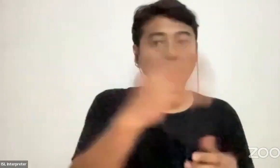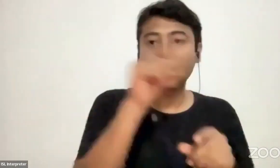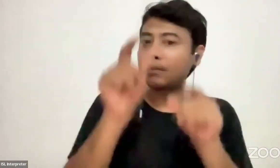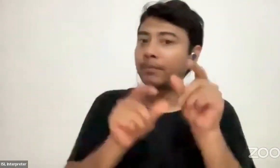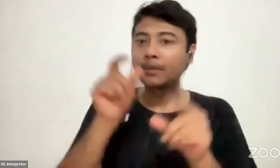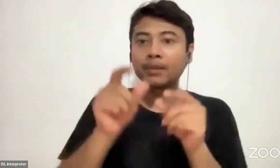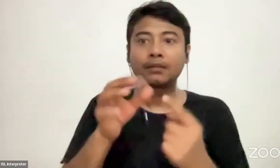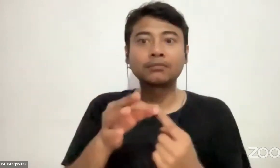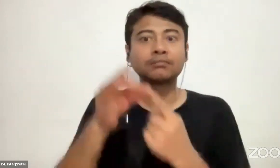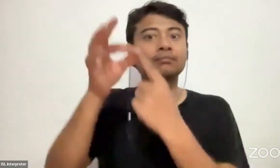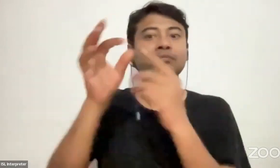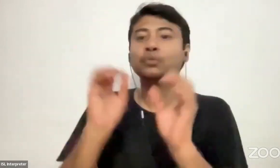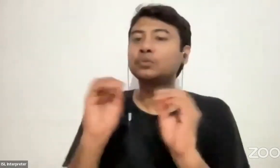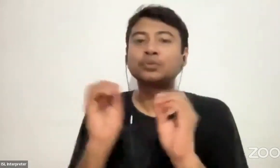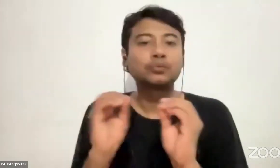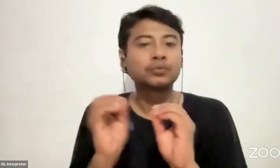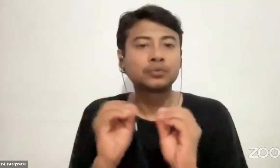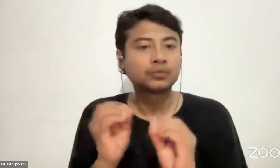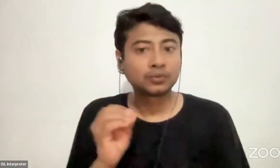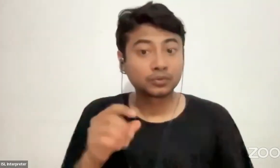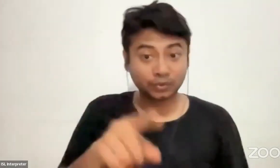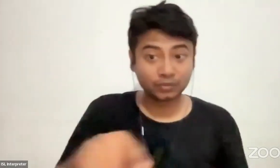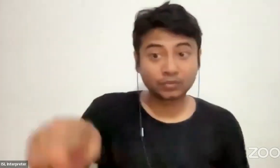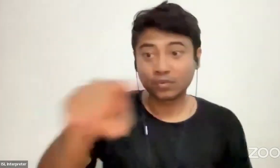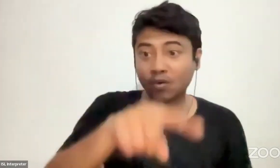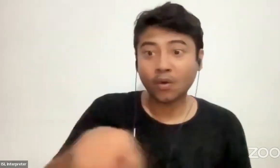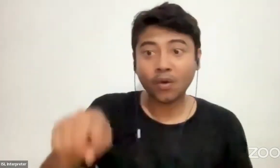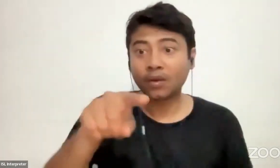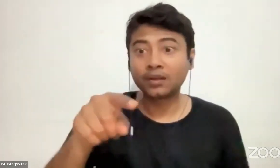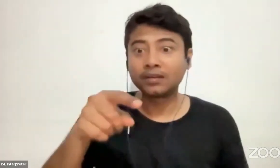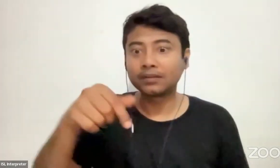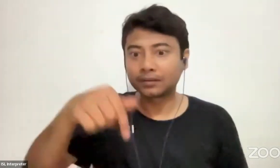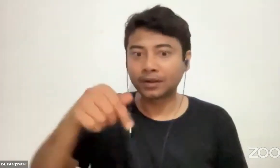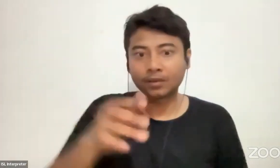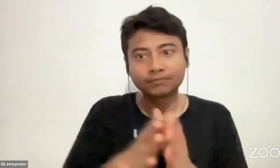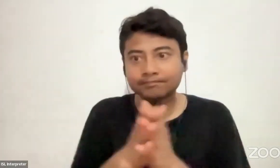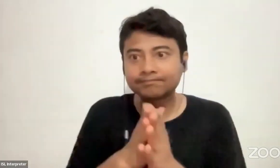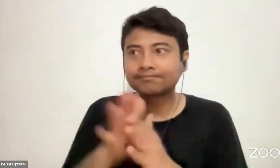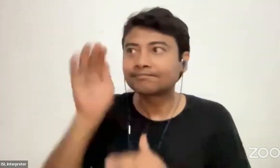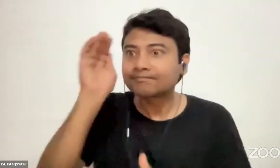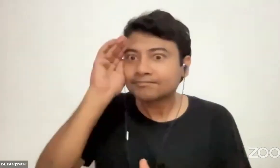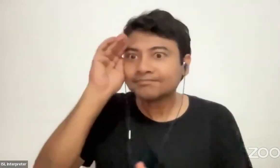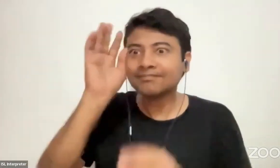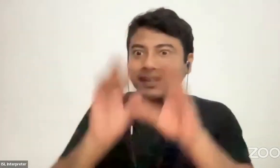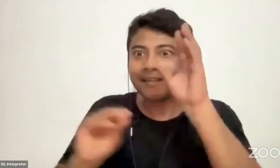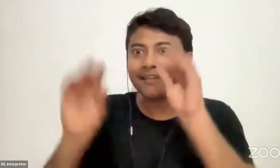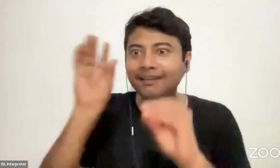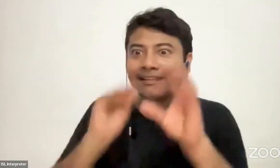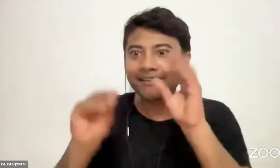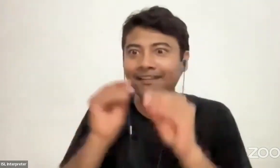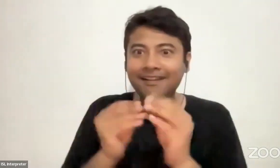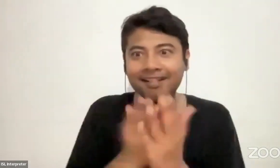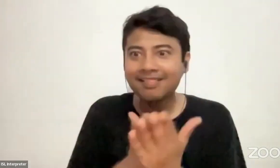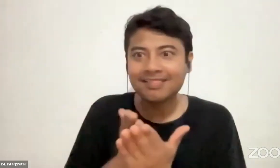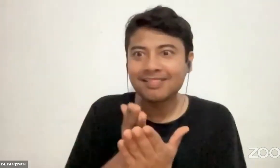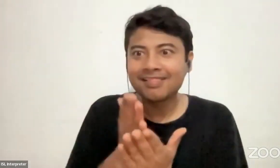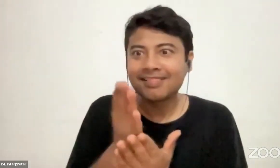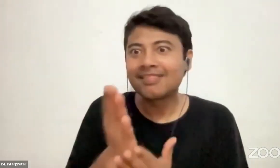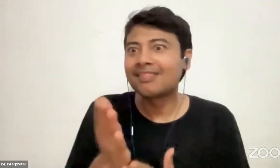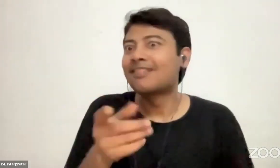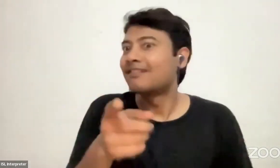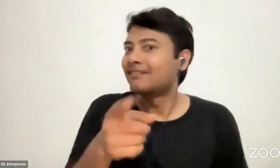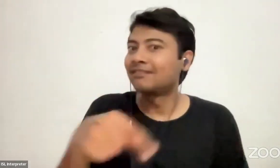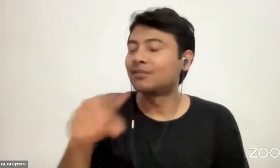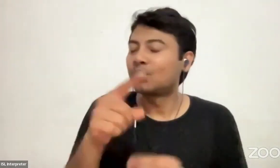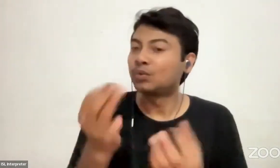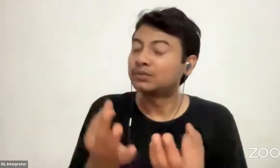ना, बहुत मुश्किल से पाए जाने वाले लोग हैं, जैसे हम देखते हैं बहुत सारे एग्जाम्स होते हैं, IAS